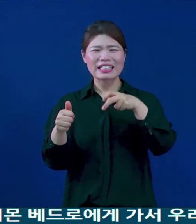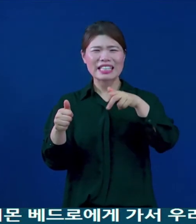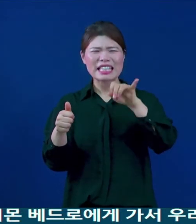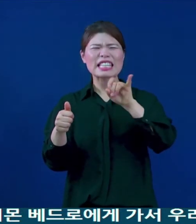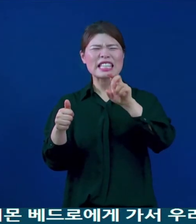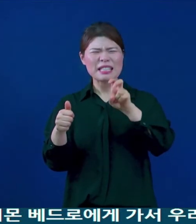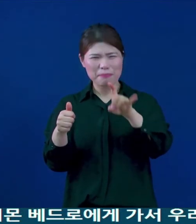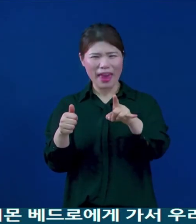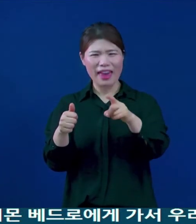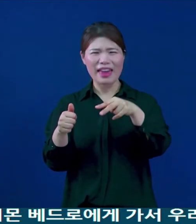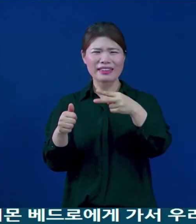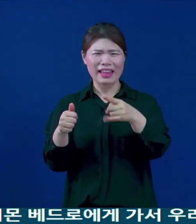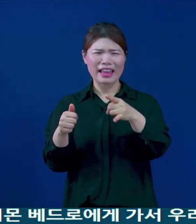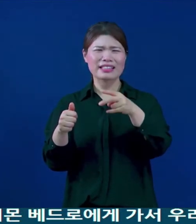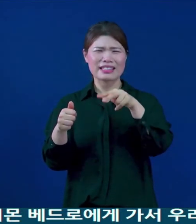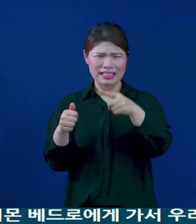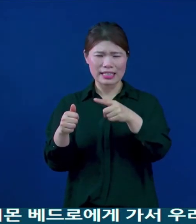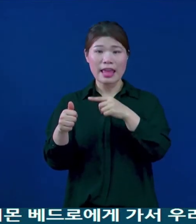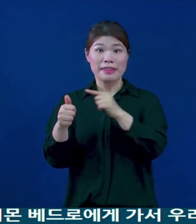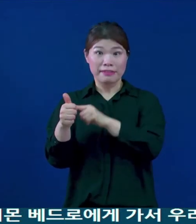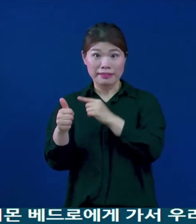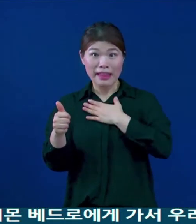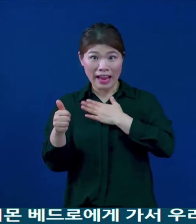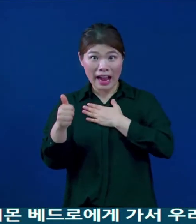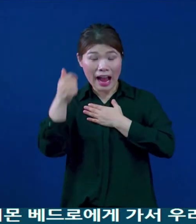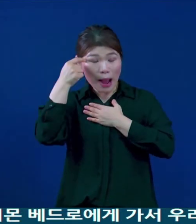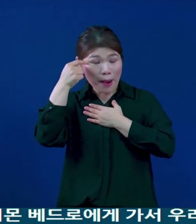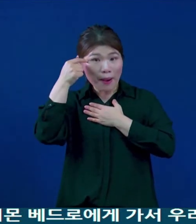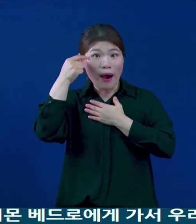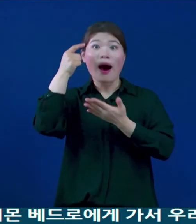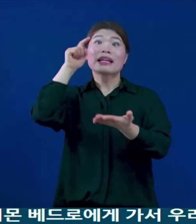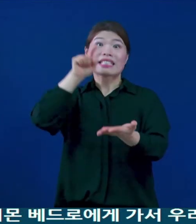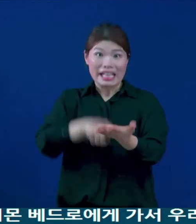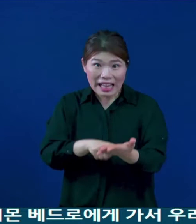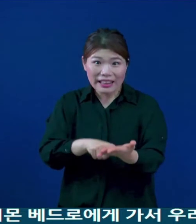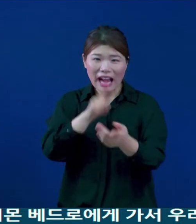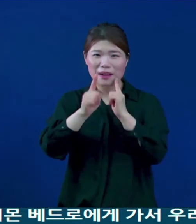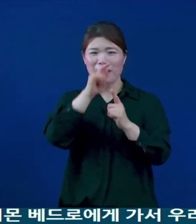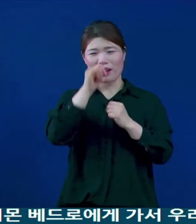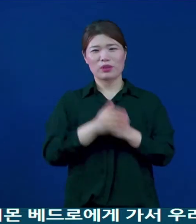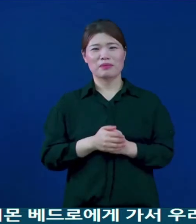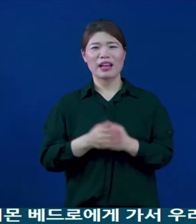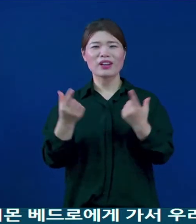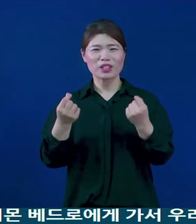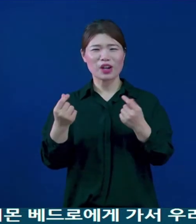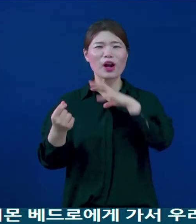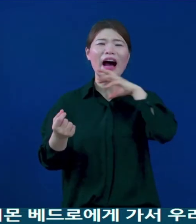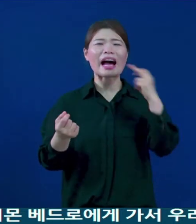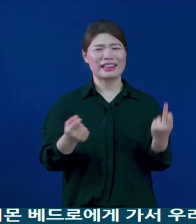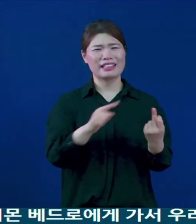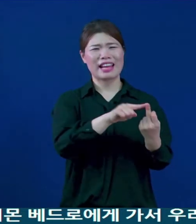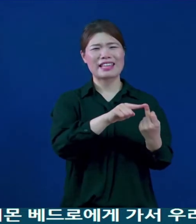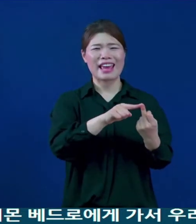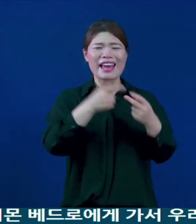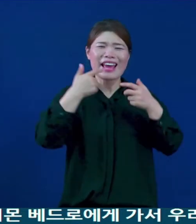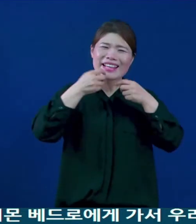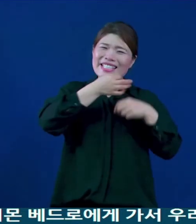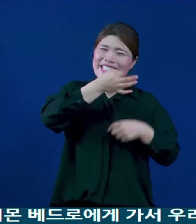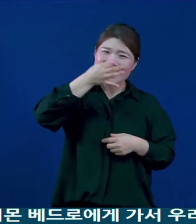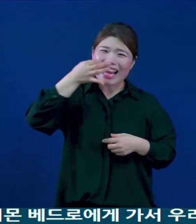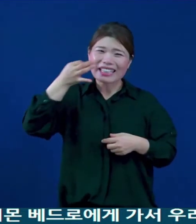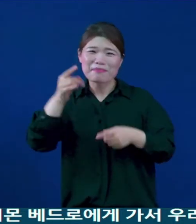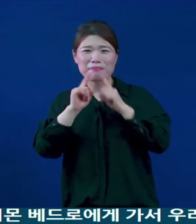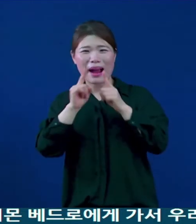그리고 신나서 밖으로 나온 거예요. 아르키메데스의 신난 것을 상상하면서 안드레가 신난 것은 그것보다 더 크게